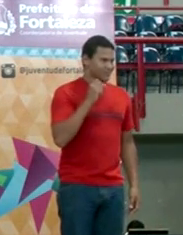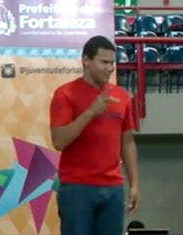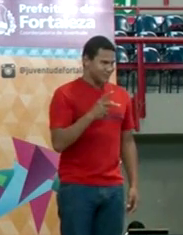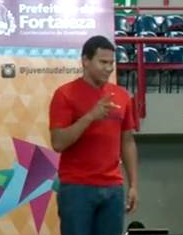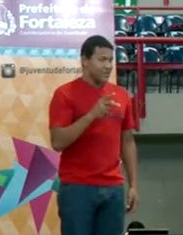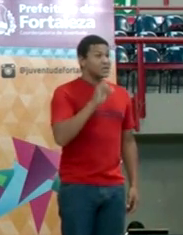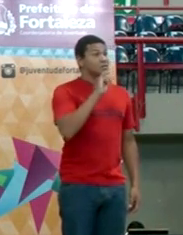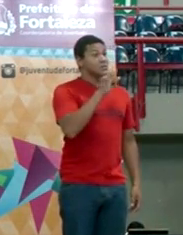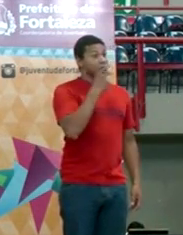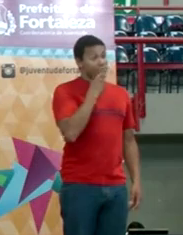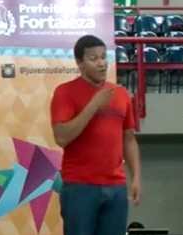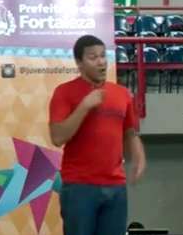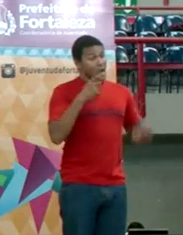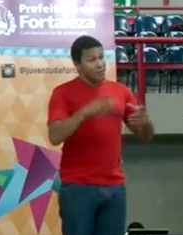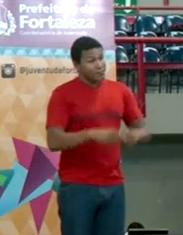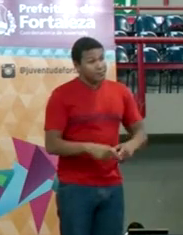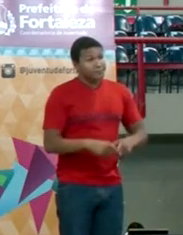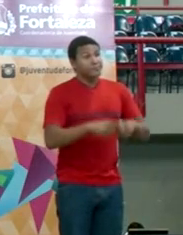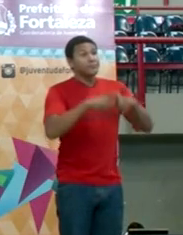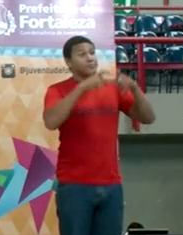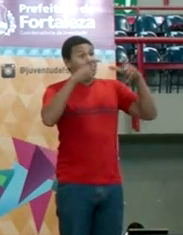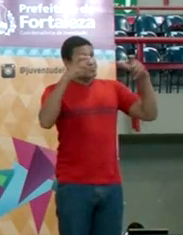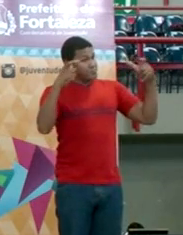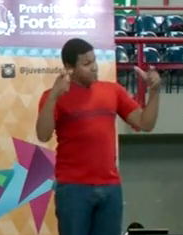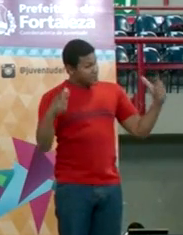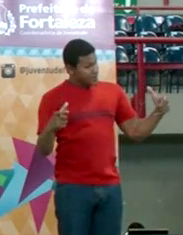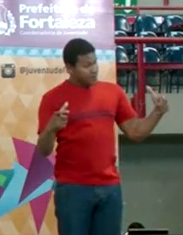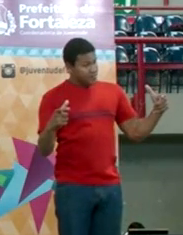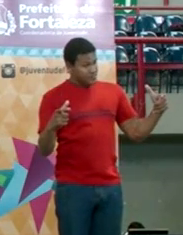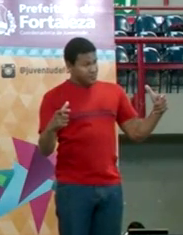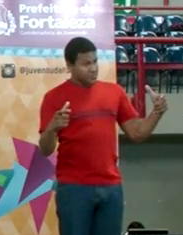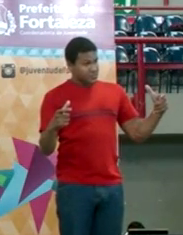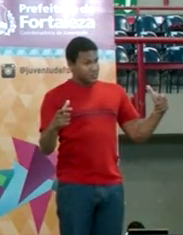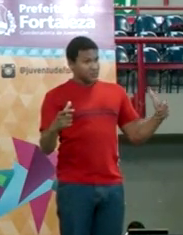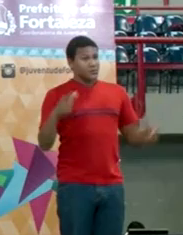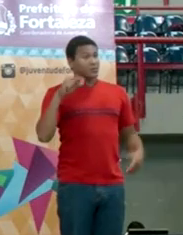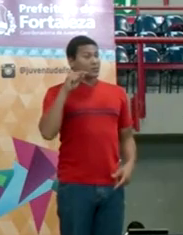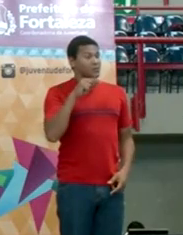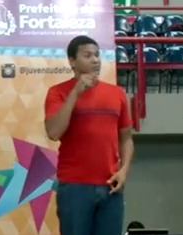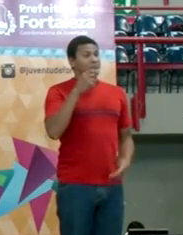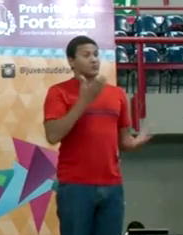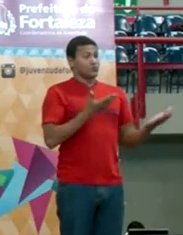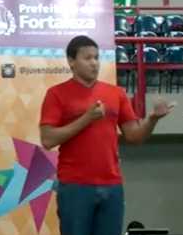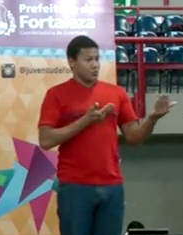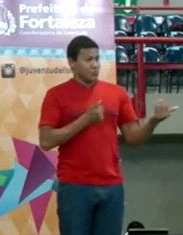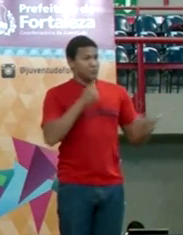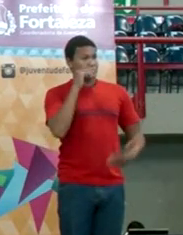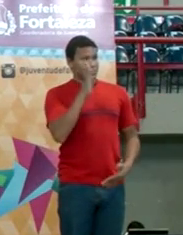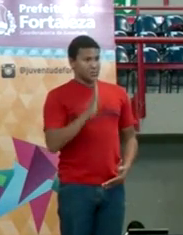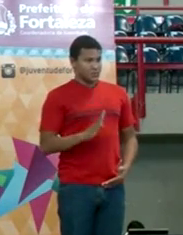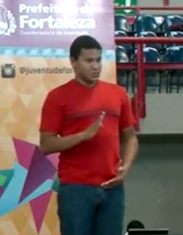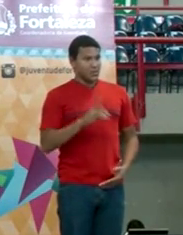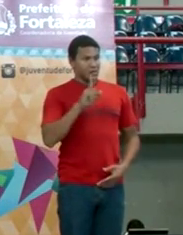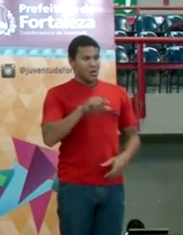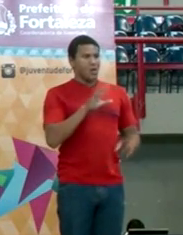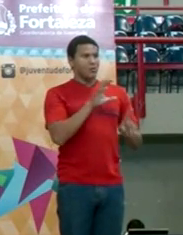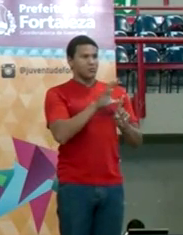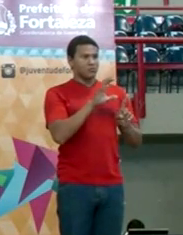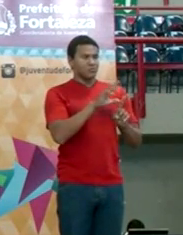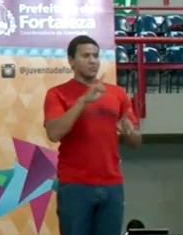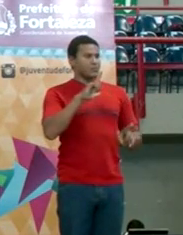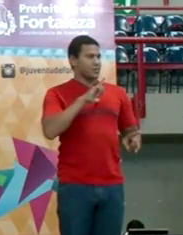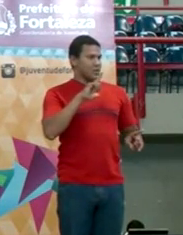digo, grande parte dos jovens brasileiros são influenciados pela mídia. Eu estou